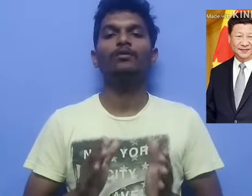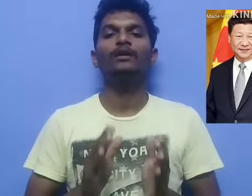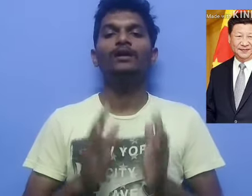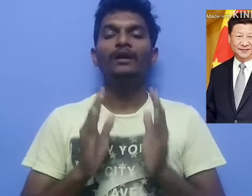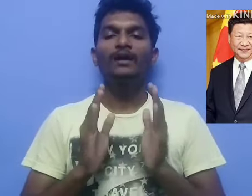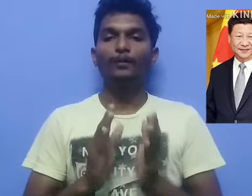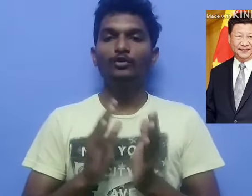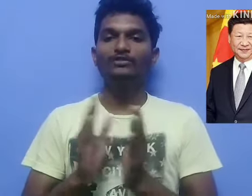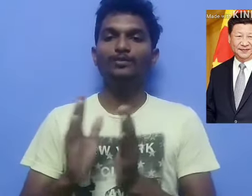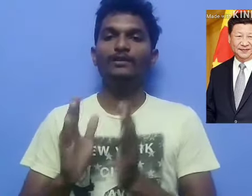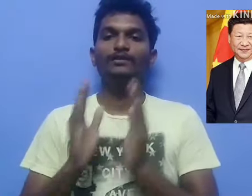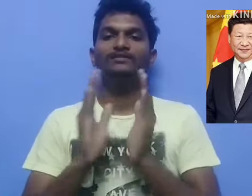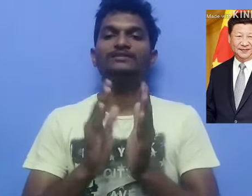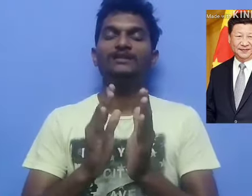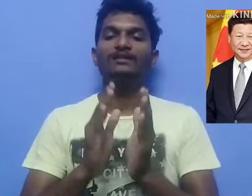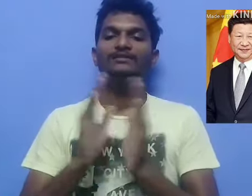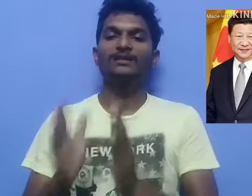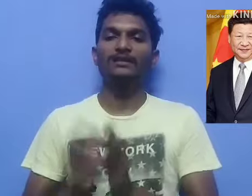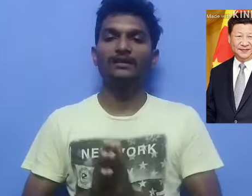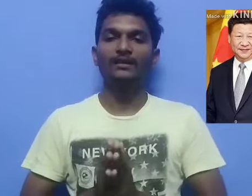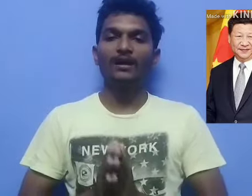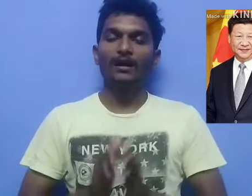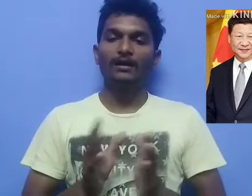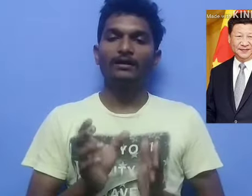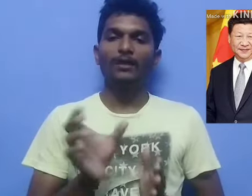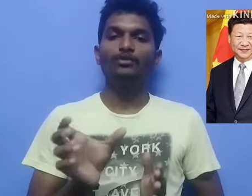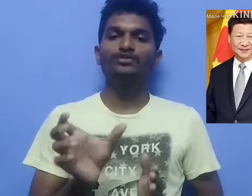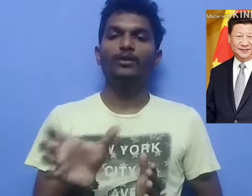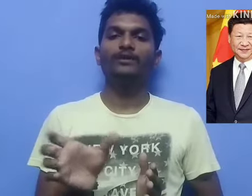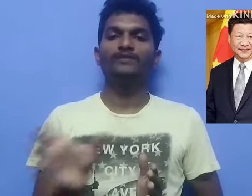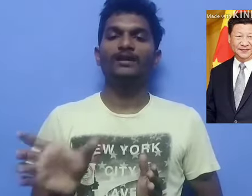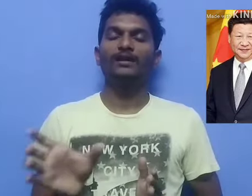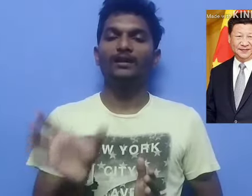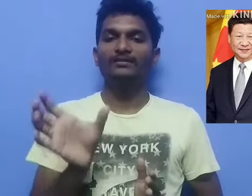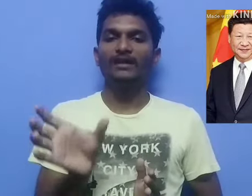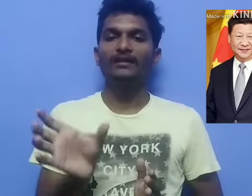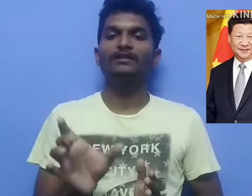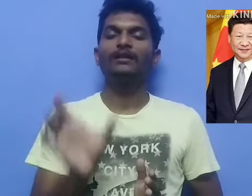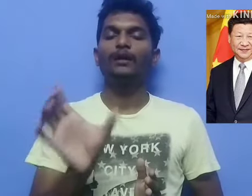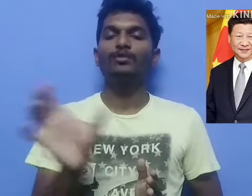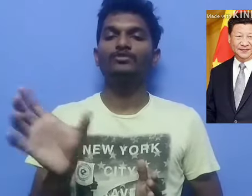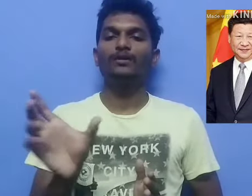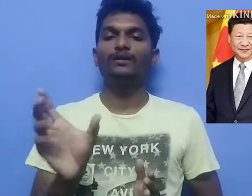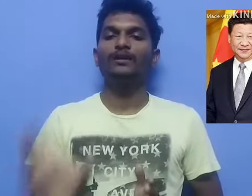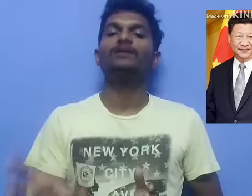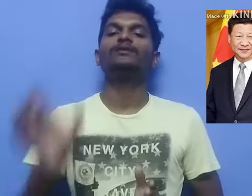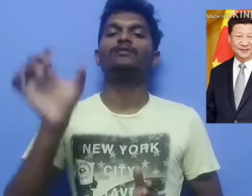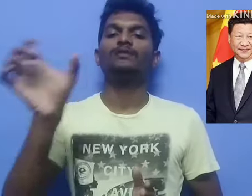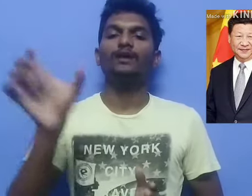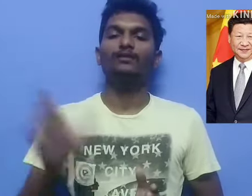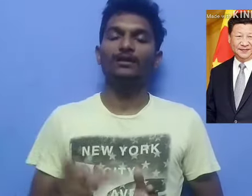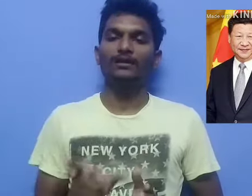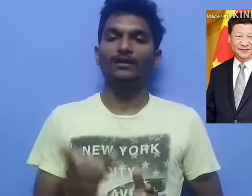சைனாவோட கம்யூனிஸ்ட் பார்ட்டியோட ஜெனரல் செக்ரட்டரி, கம்யூனிஸ்ட் பார்ட்டி ஆஃப் சைனாவில், அந்த சைனாவில் இருக்க கம்யூனிஸ்ட் பார்ட்டியில் ஒரு தலைவராக இருக்காரு.